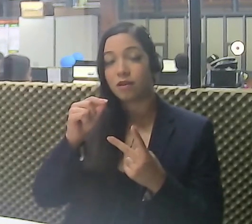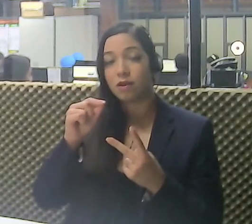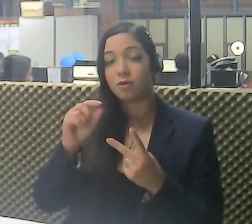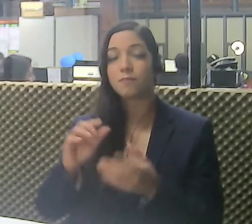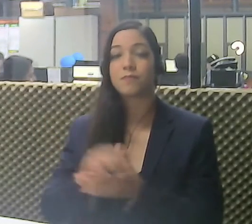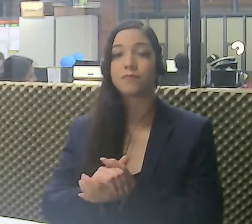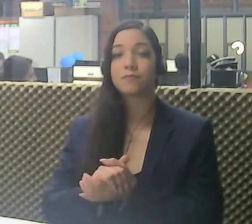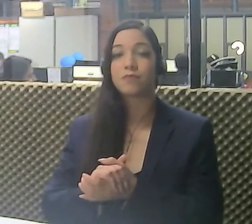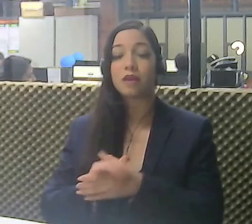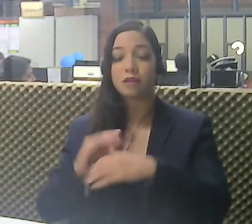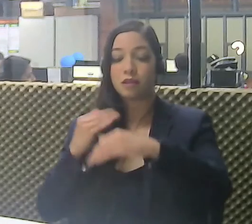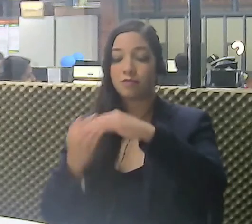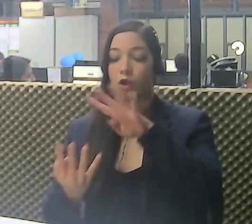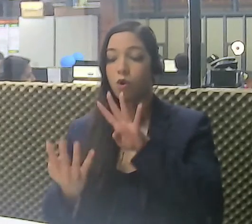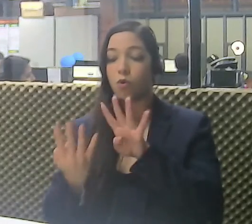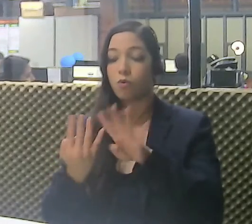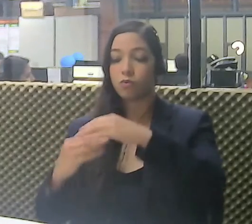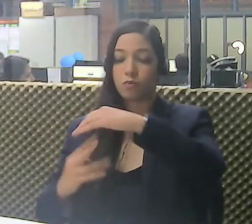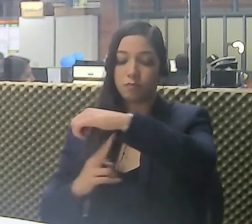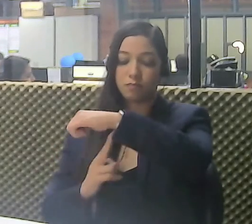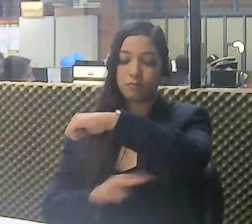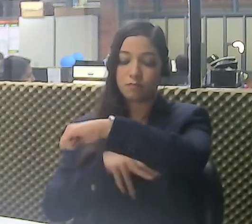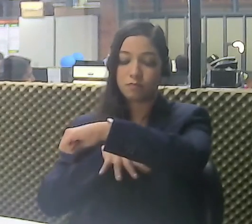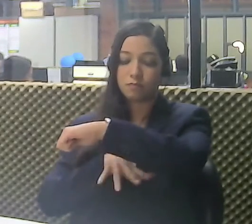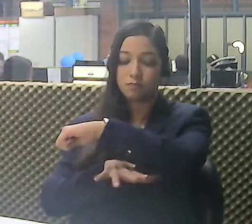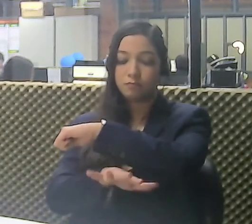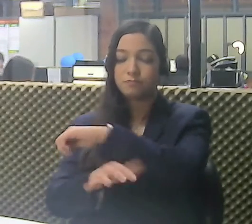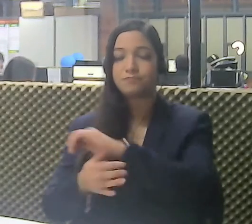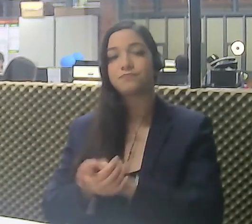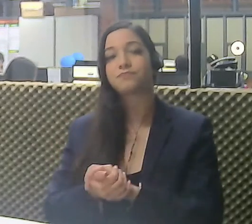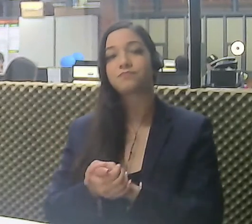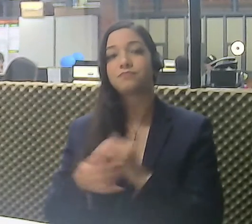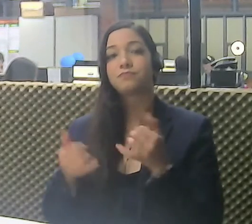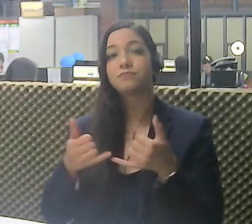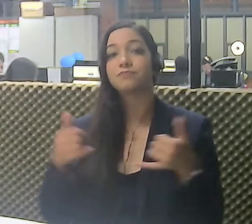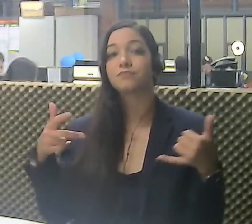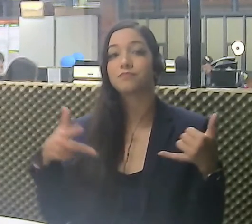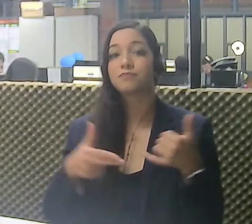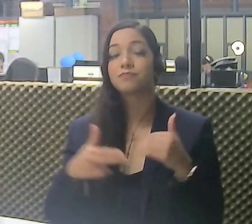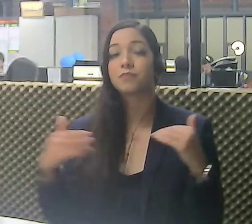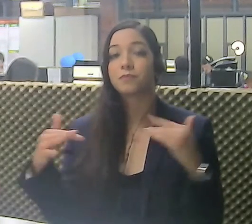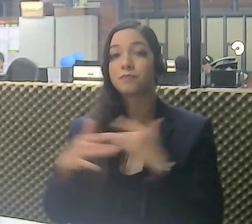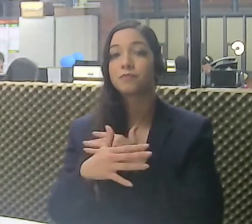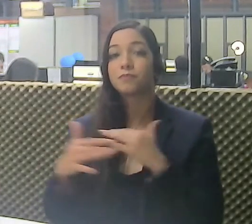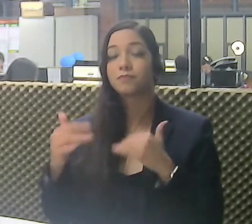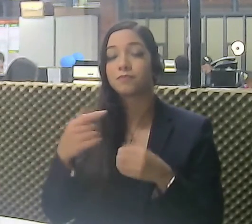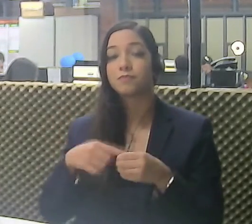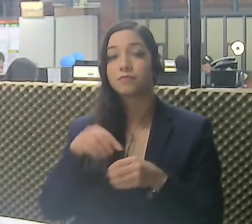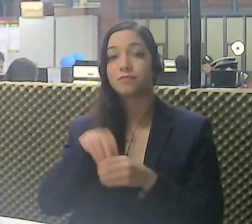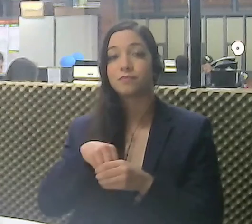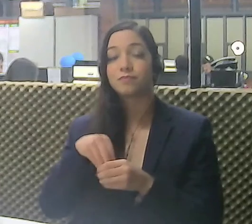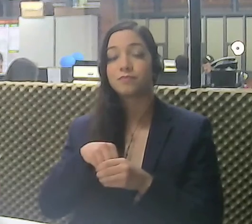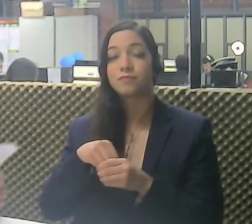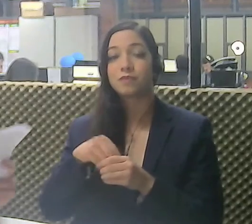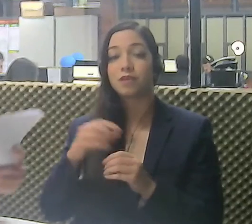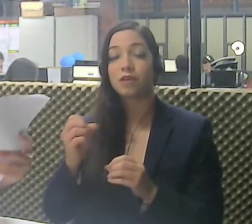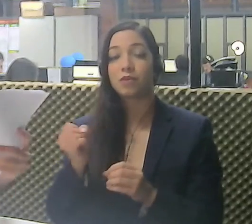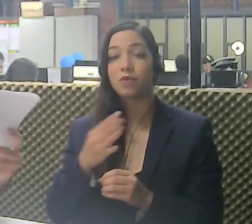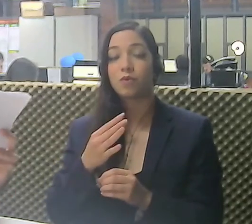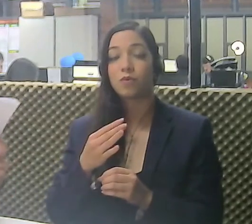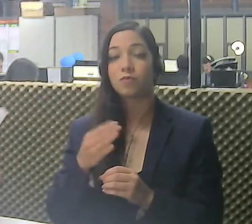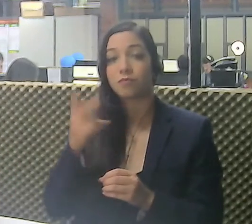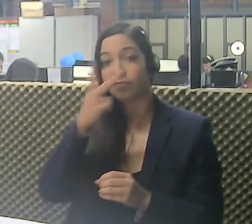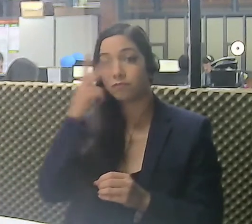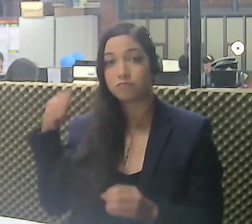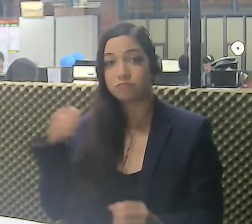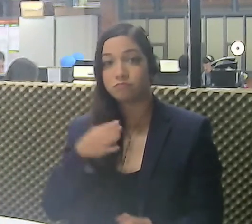Patrimônio, passando sobre a Avenida Rondon Pacheco. A inauguração do equipamento de mobilidade urbana se torna uma alternativa a mais para quem